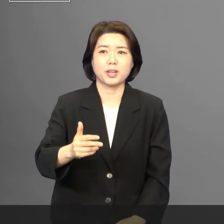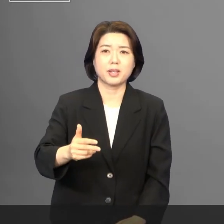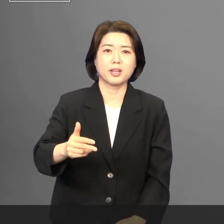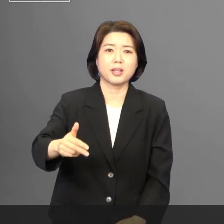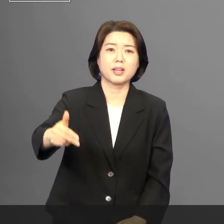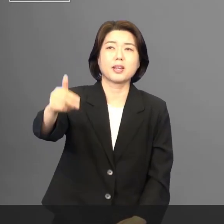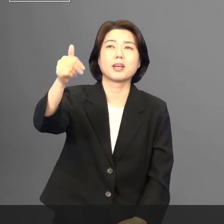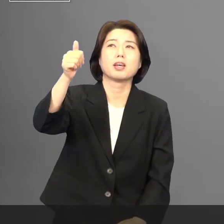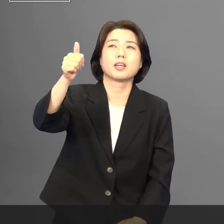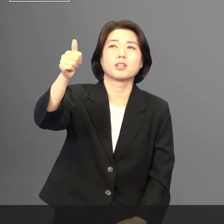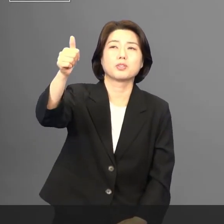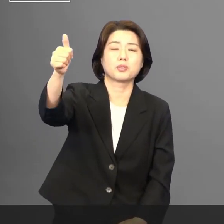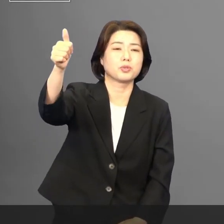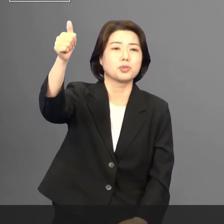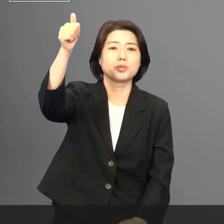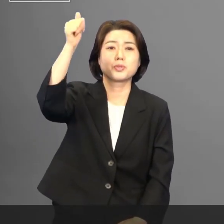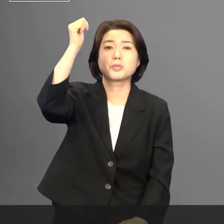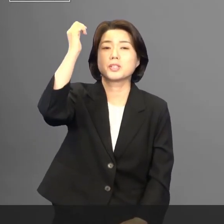만유의